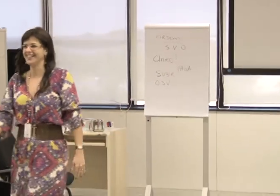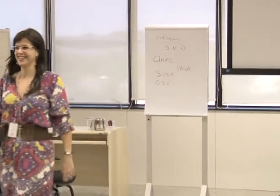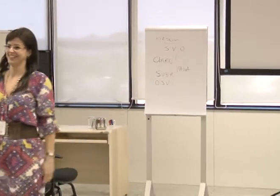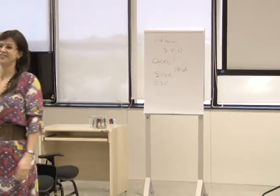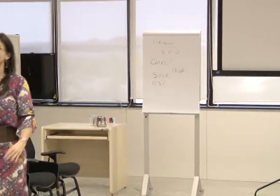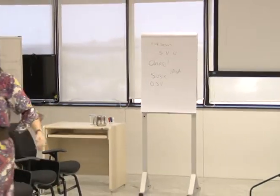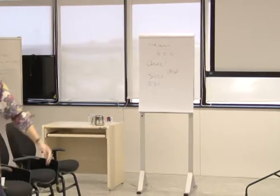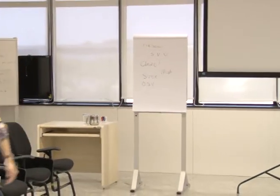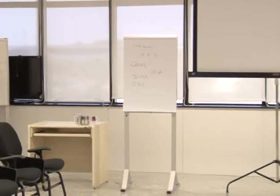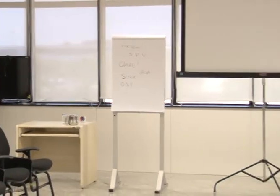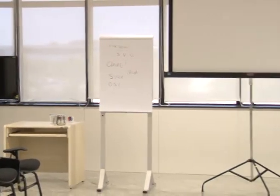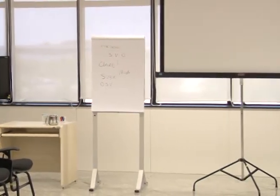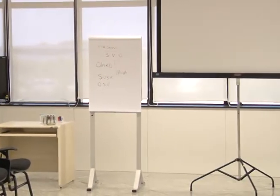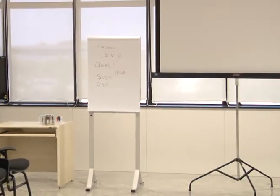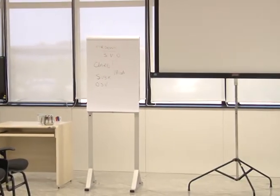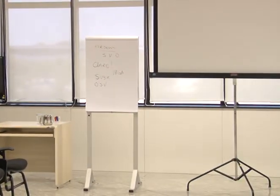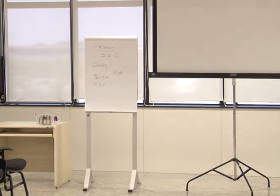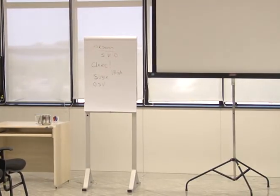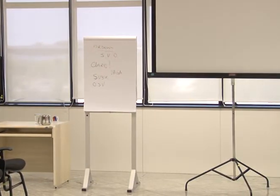Quem mais?